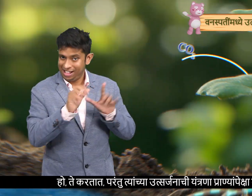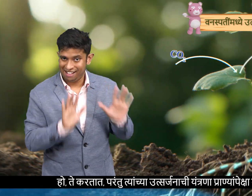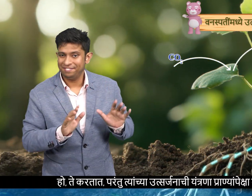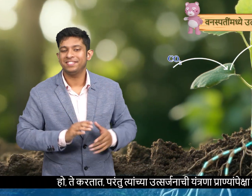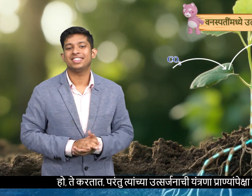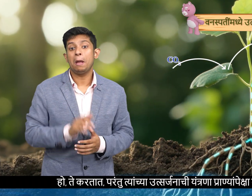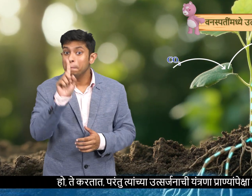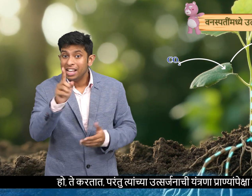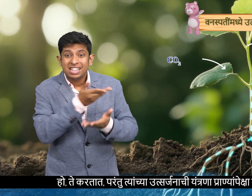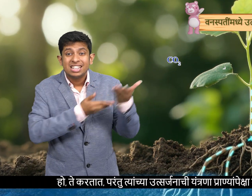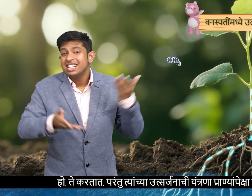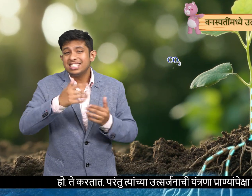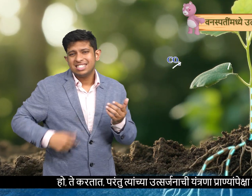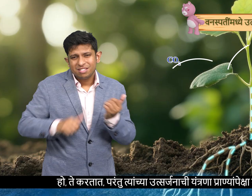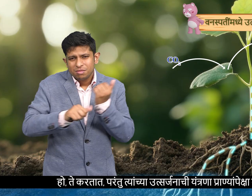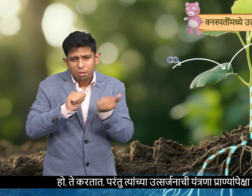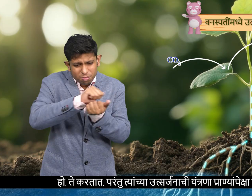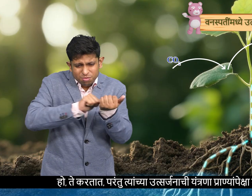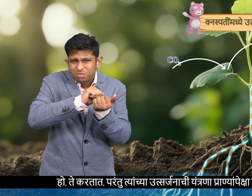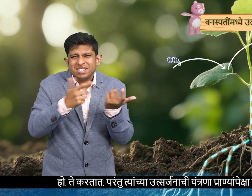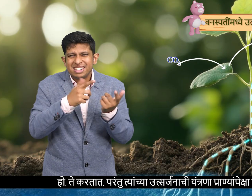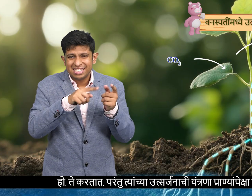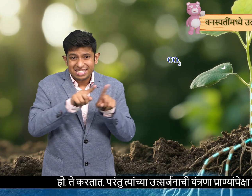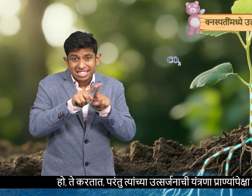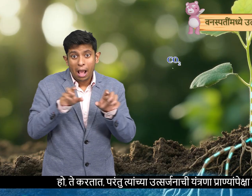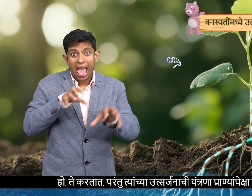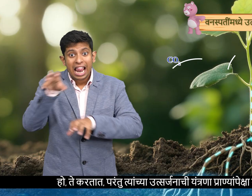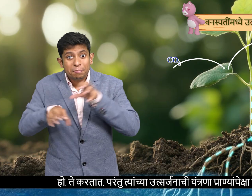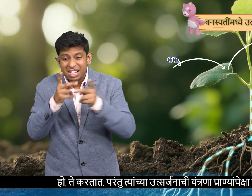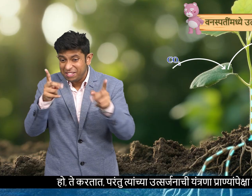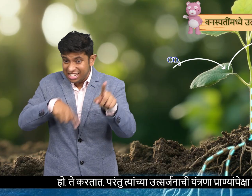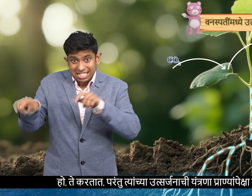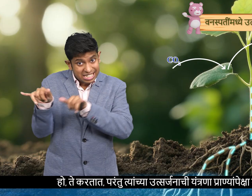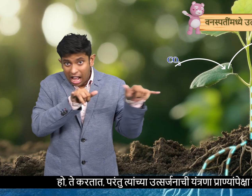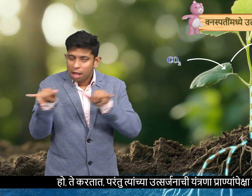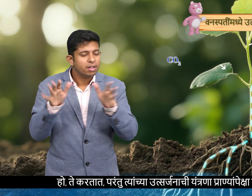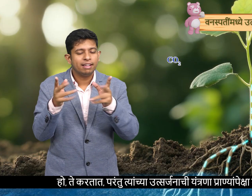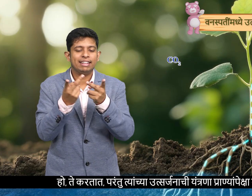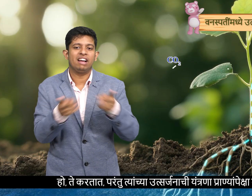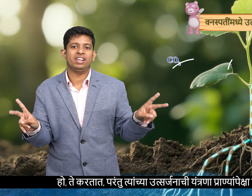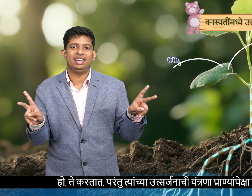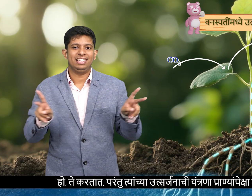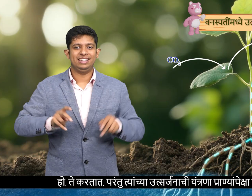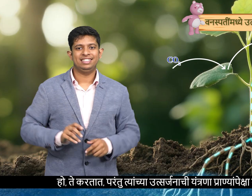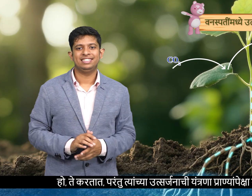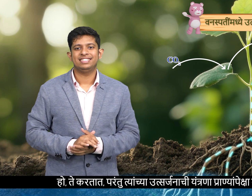करतात, परंतु त्यांच्या उत्सर्जनाची यंत्रणा प्राण्यांपेक्षा वेगळी आहे.